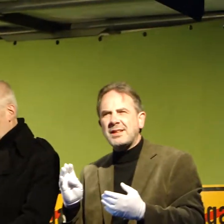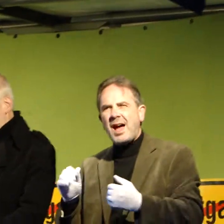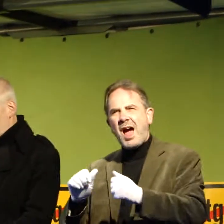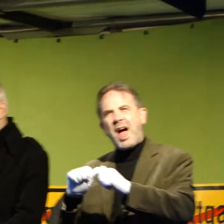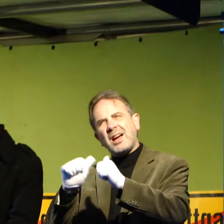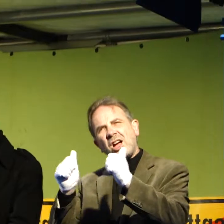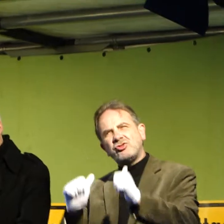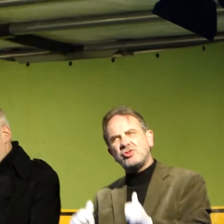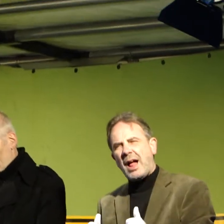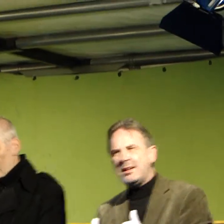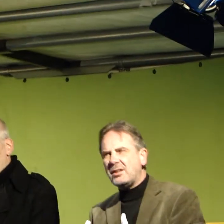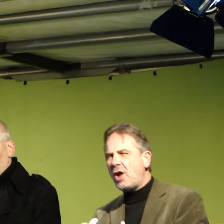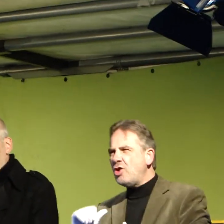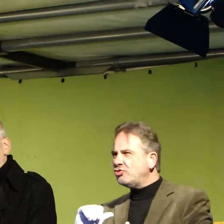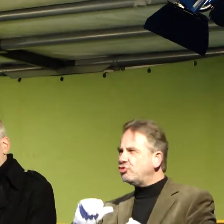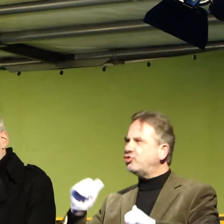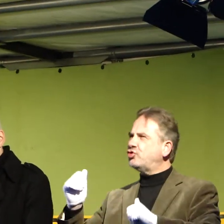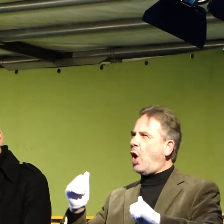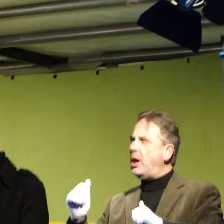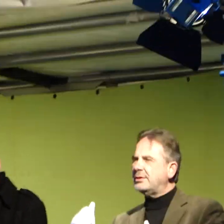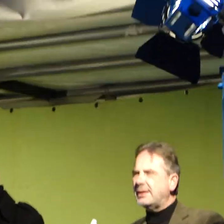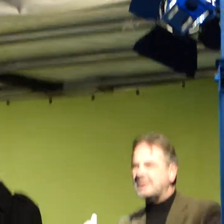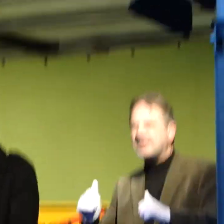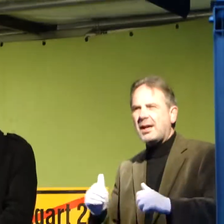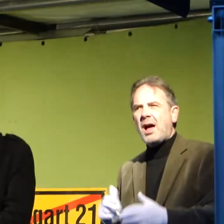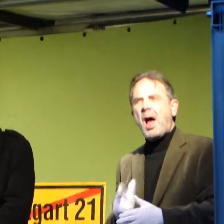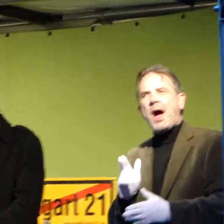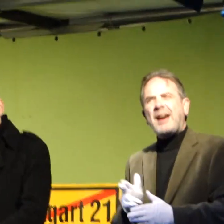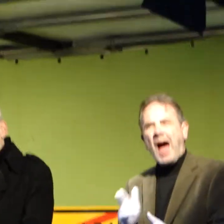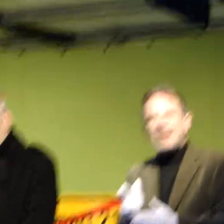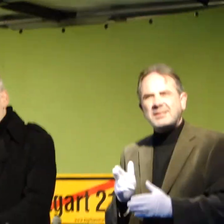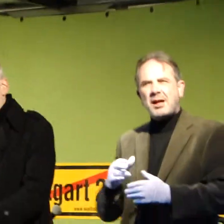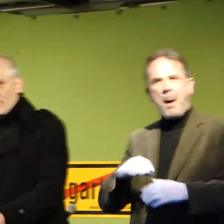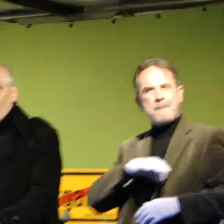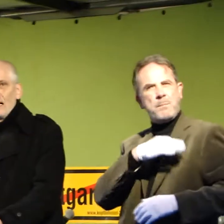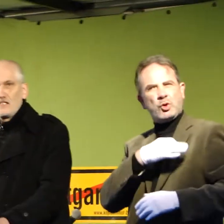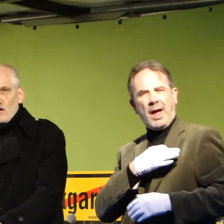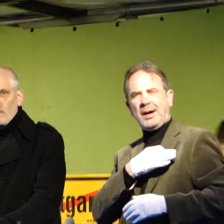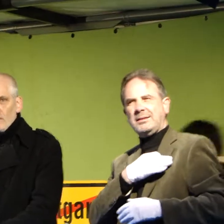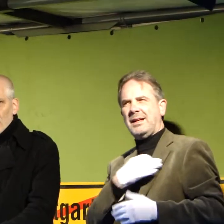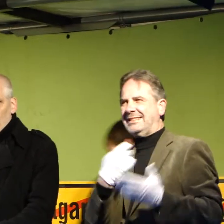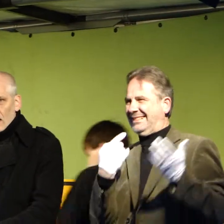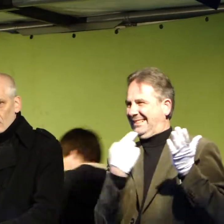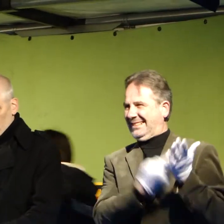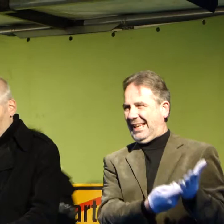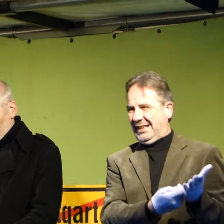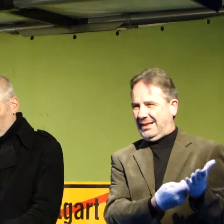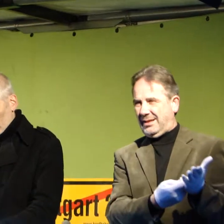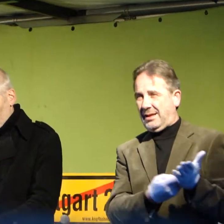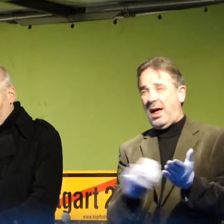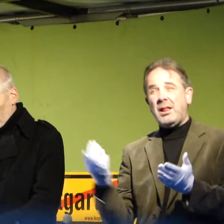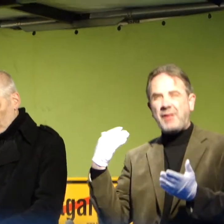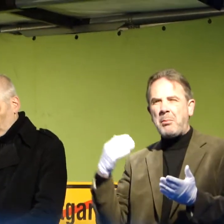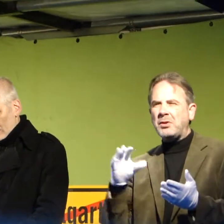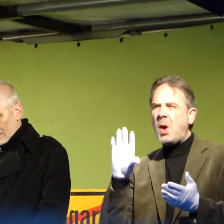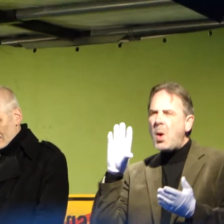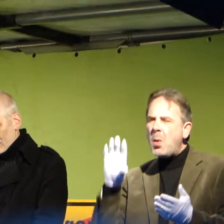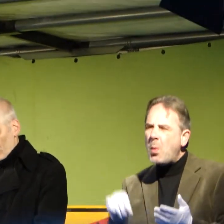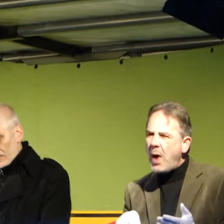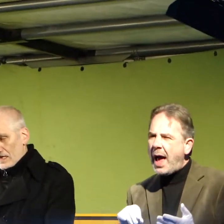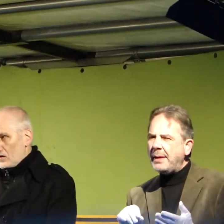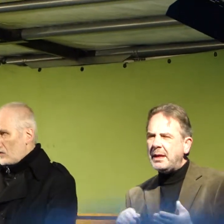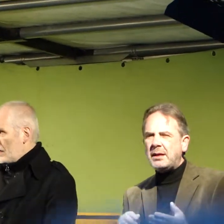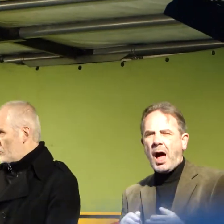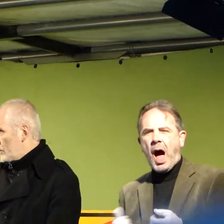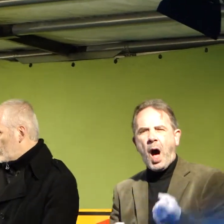ein stolzes Monument des modernen Reisens zu einer Zeit, als noch wenige Autos fuhren und als